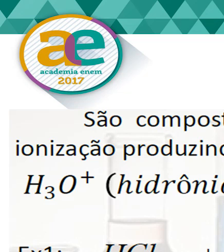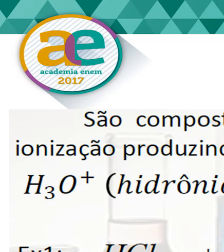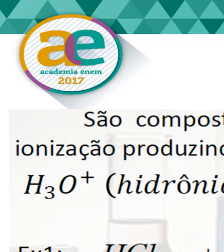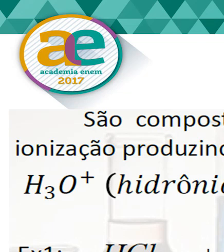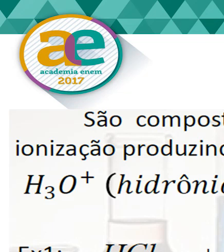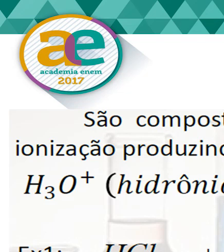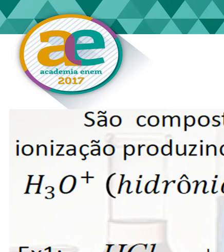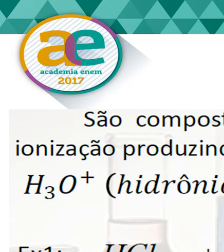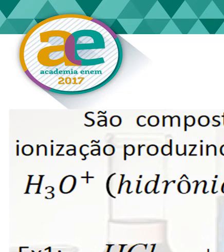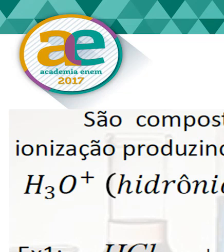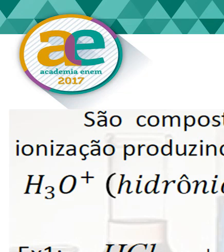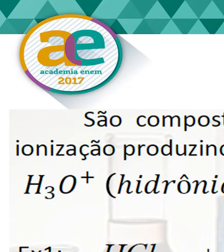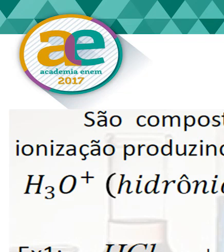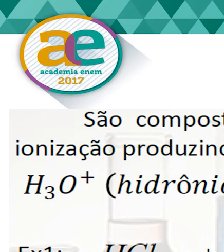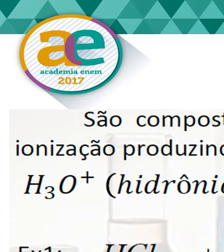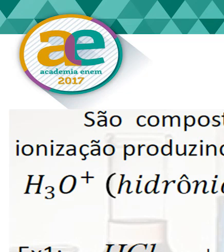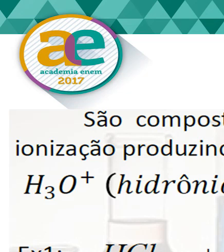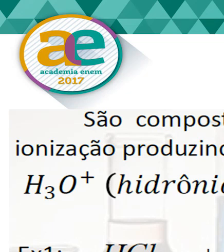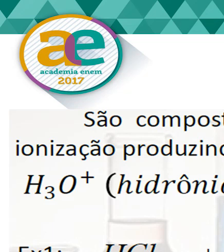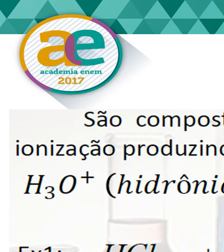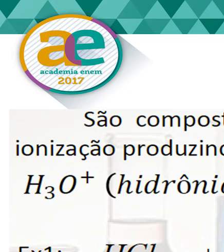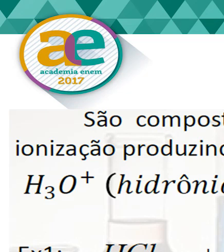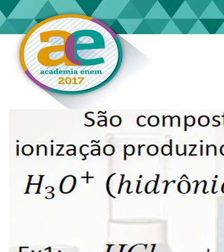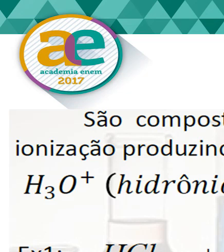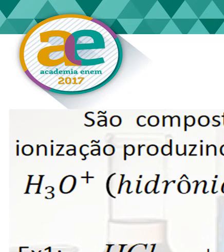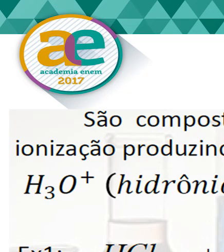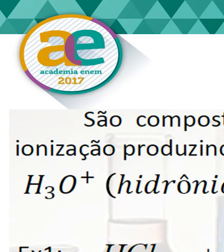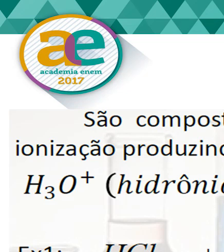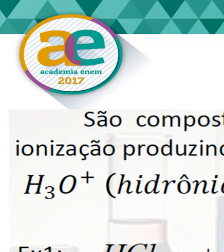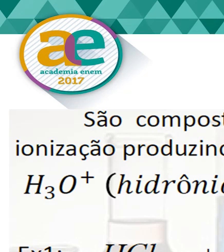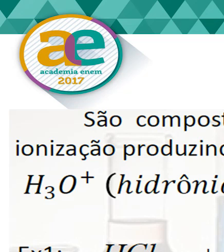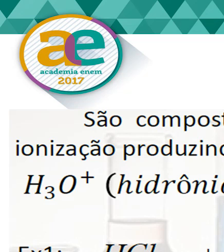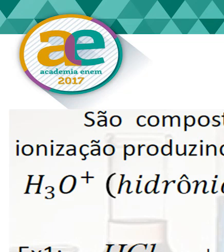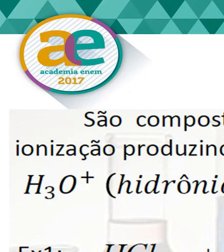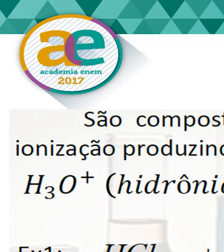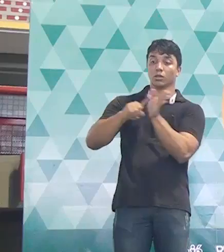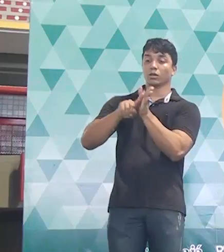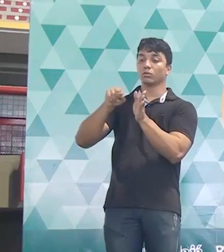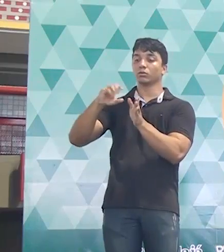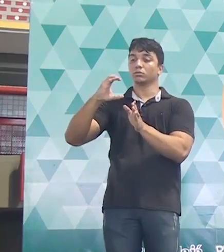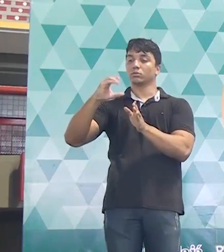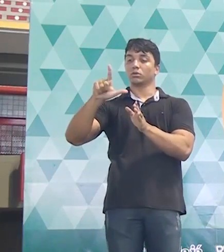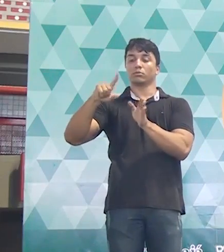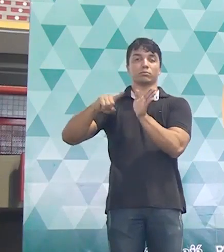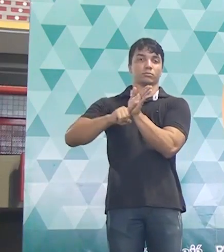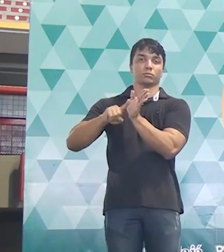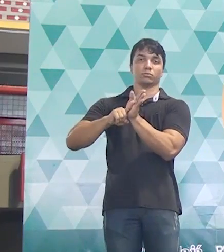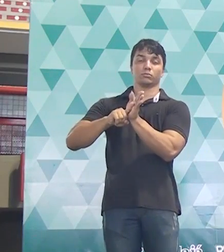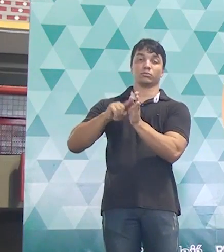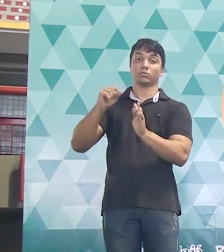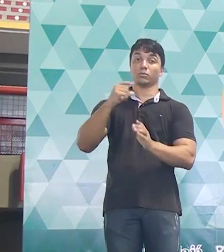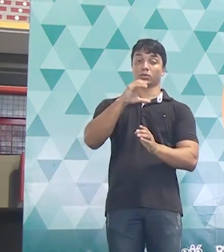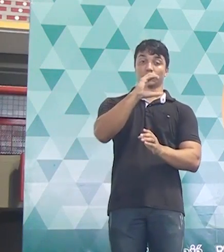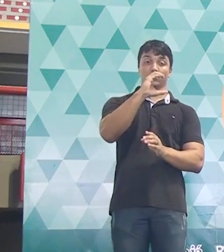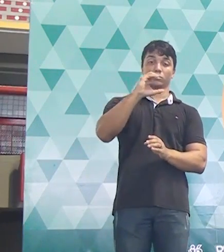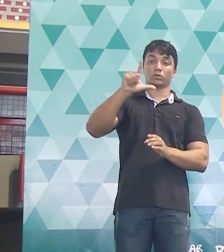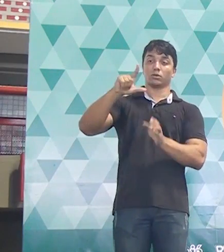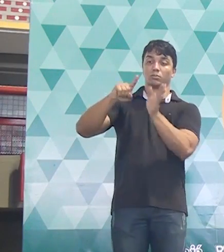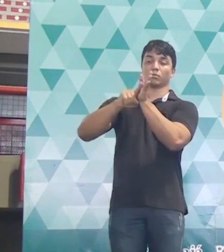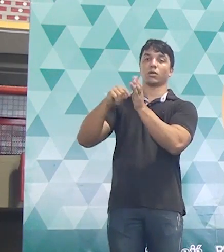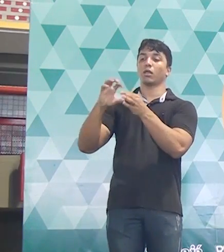positivos e negativos. O íon positivo é o H+, e o negativo é o Cl-. O Cl-